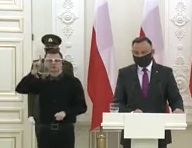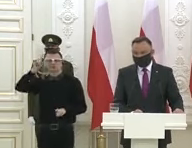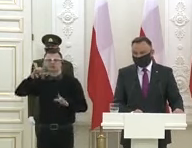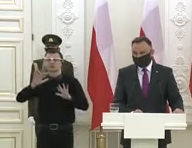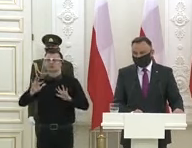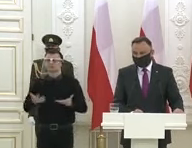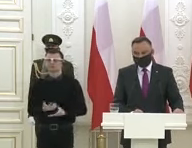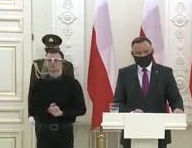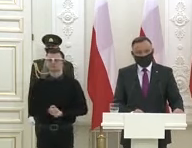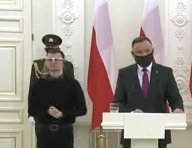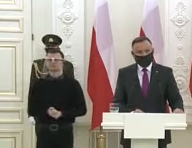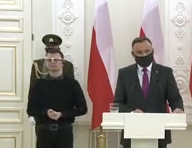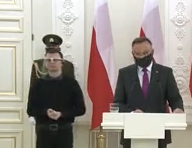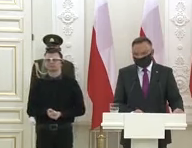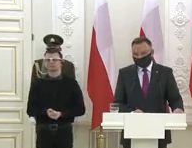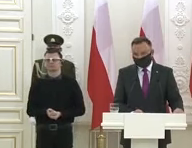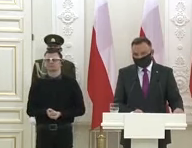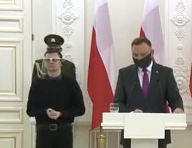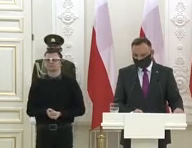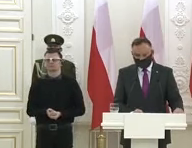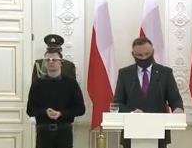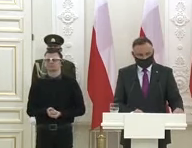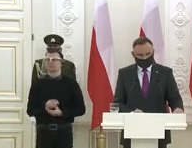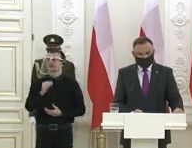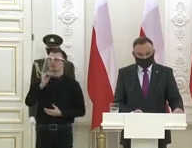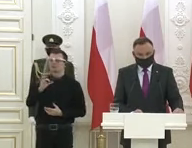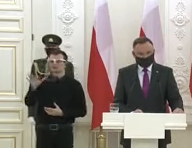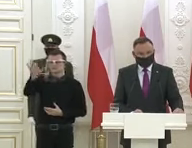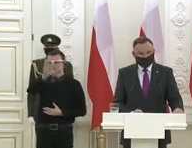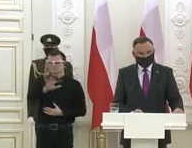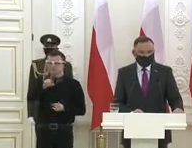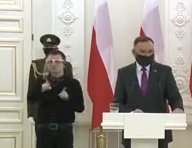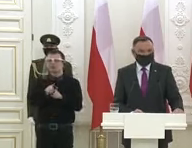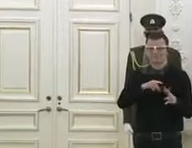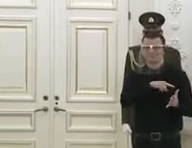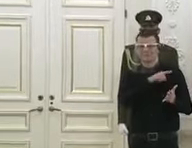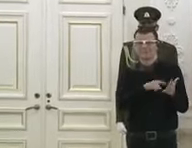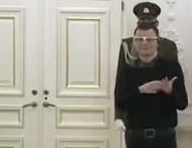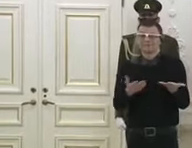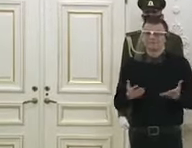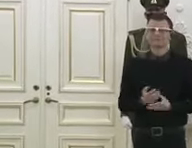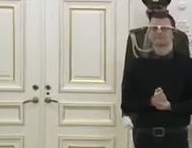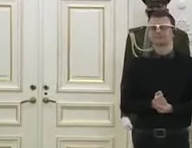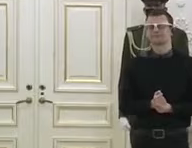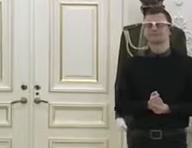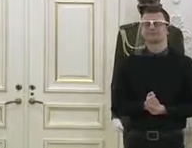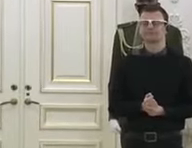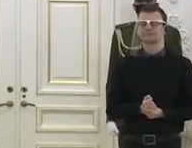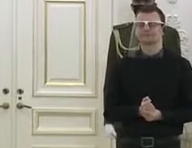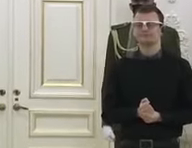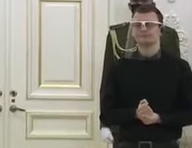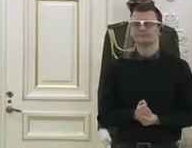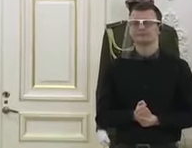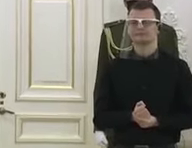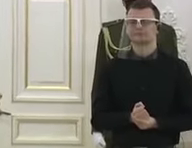w ogromnym stopniu w Unii Europejskiej, w ramach Rady Europejskiej dobrze zrozumiane. Dla nas sprawa jest prosta, zasady muszą